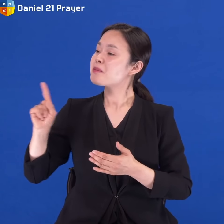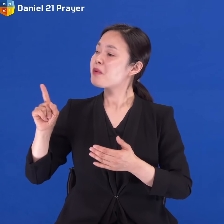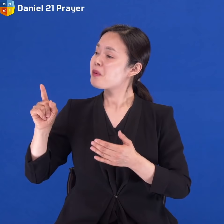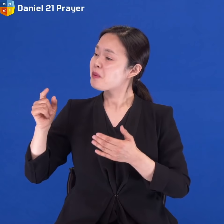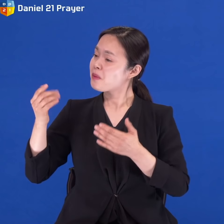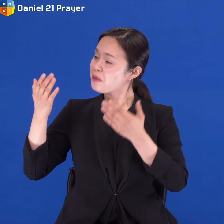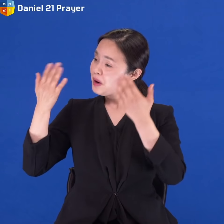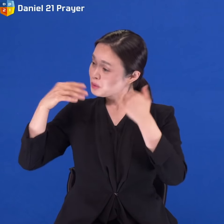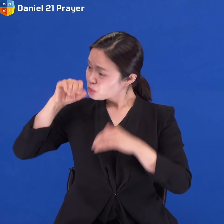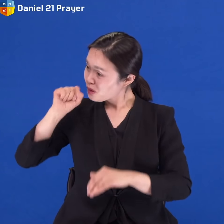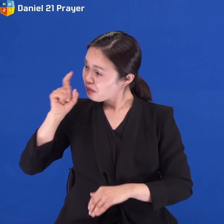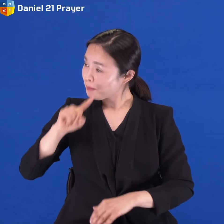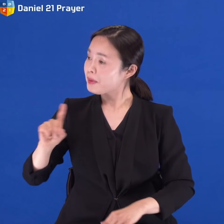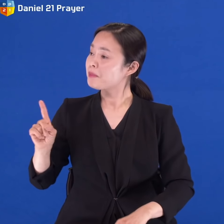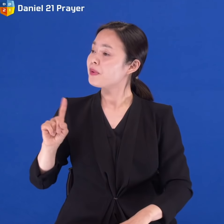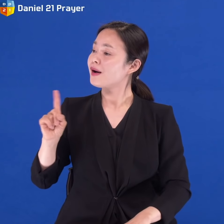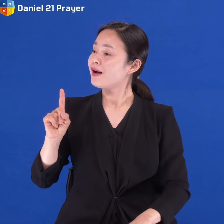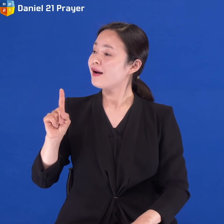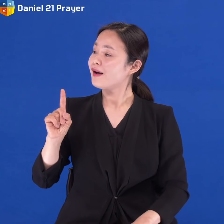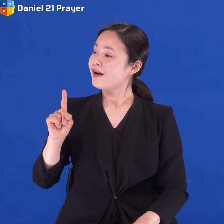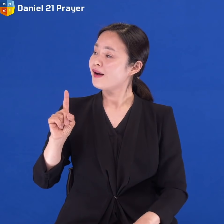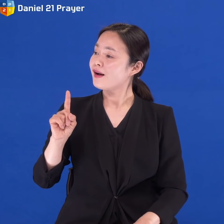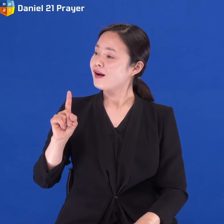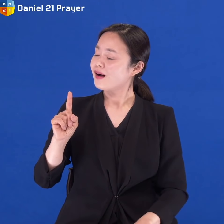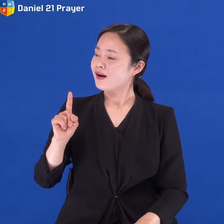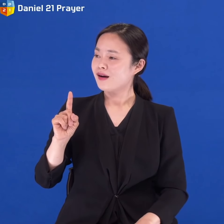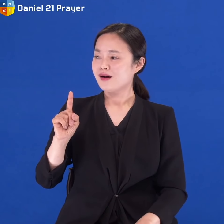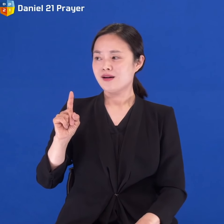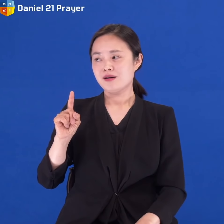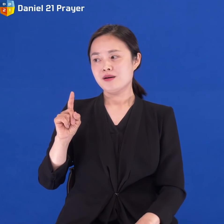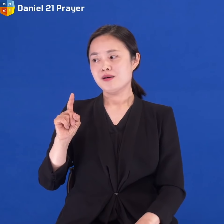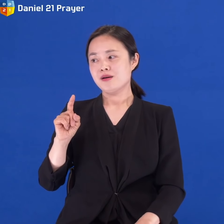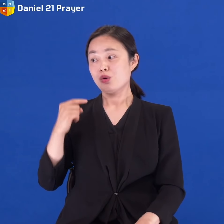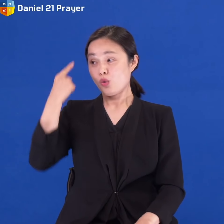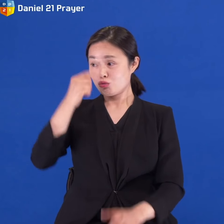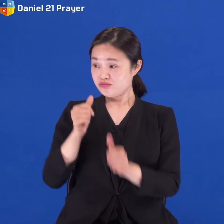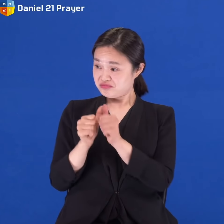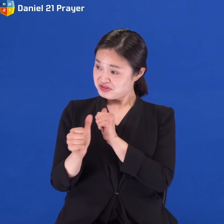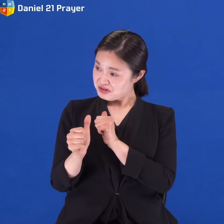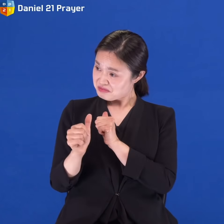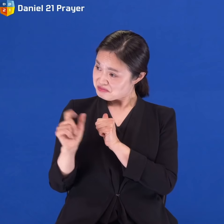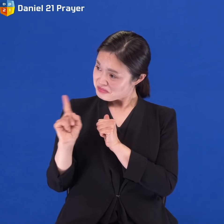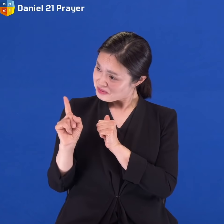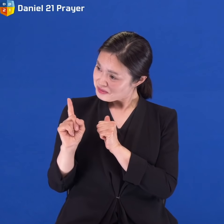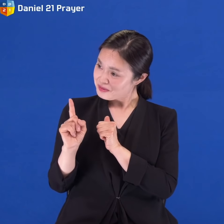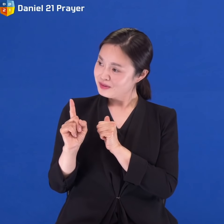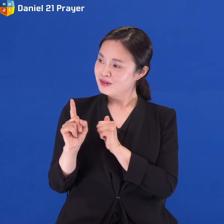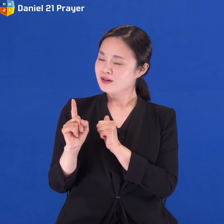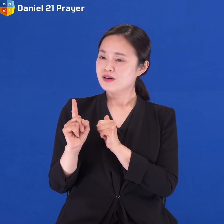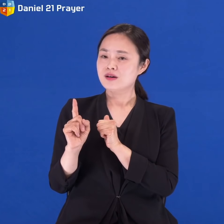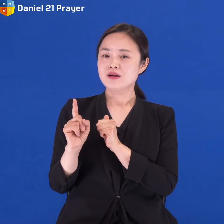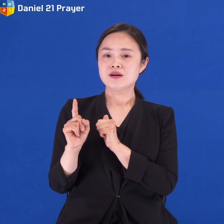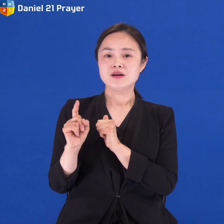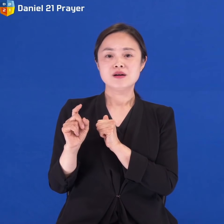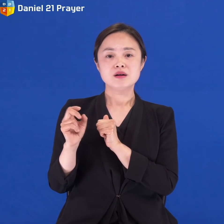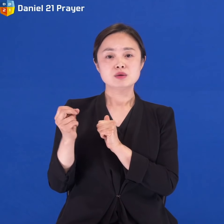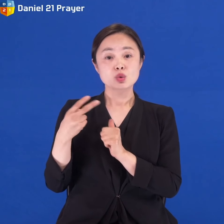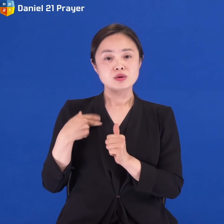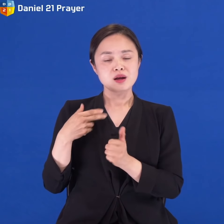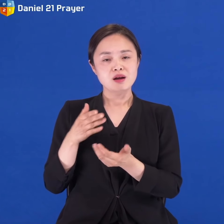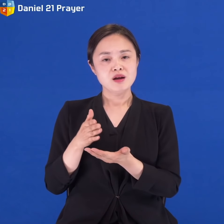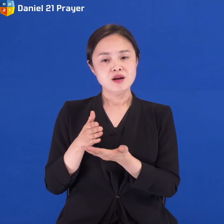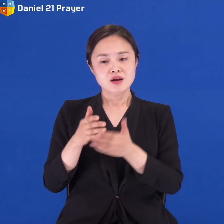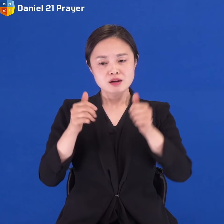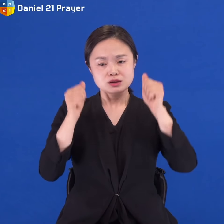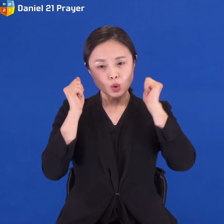잘 다니죠? 아우, 인물까지 또 확인하고 싶어 합니다. 전공까지 확인하고 싶어 합니다.